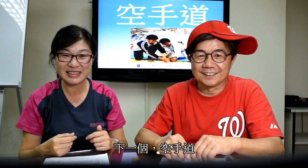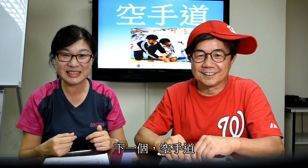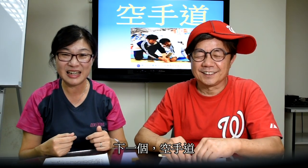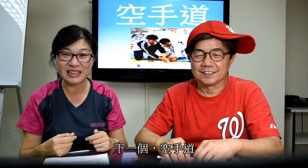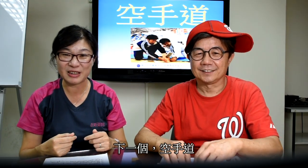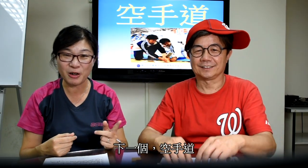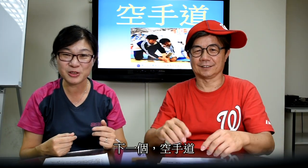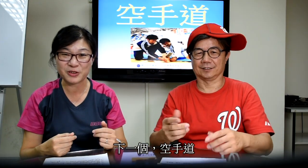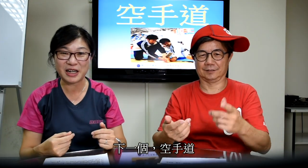下一个空手道，